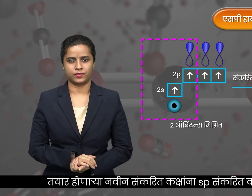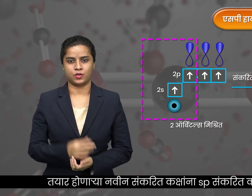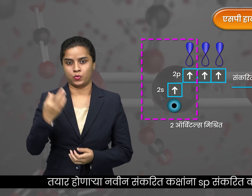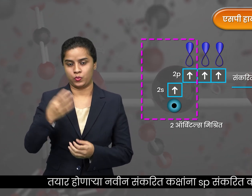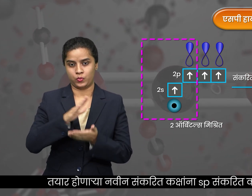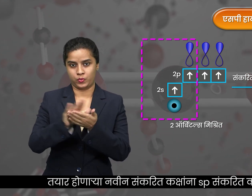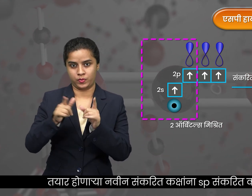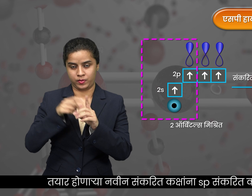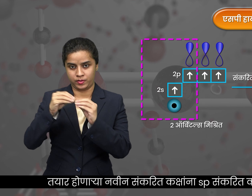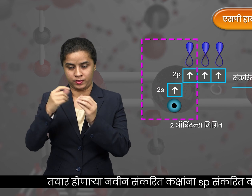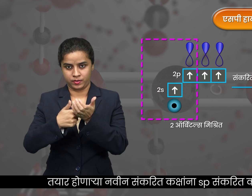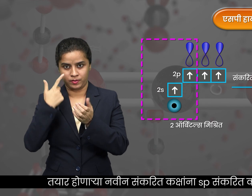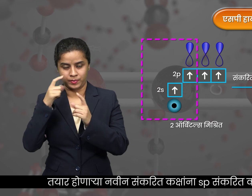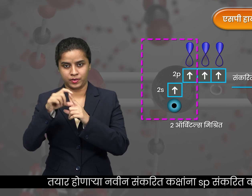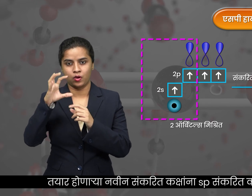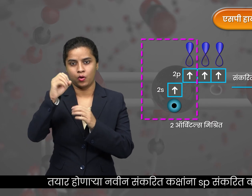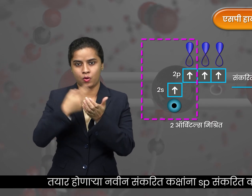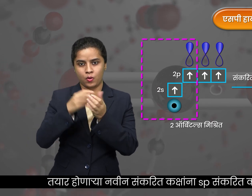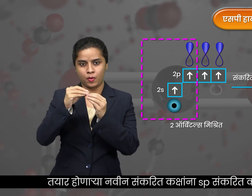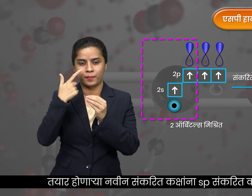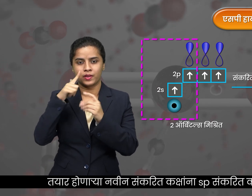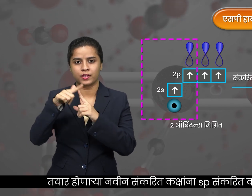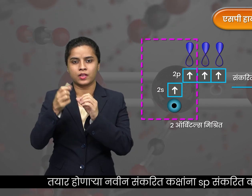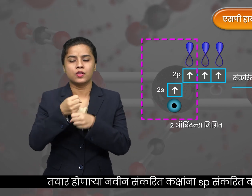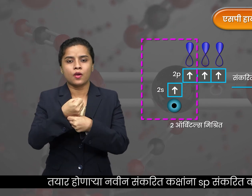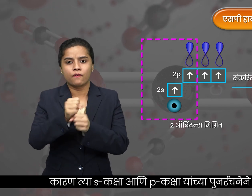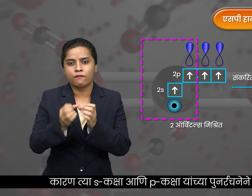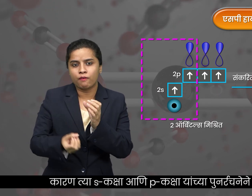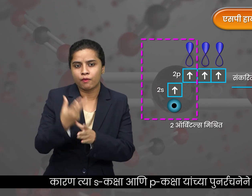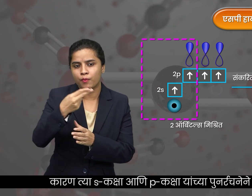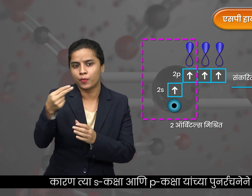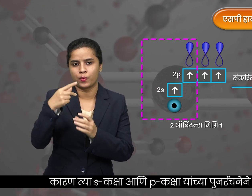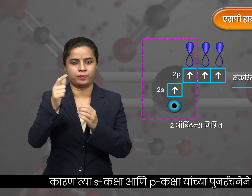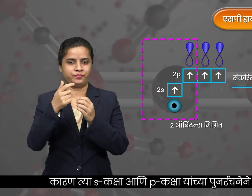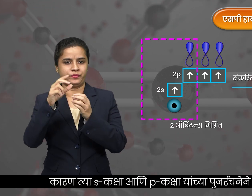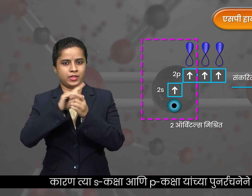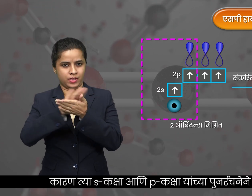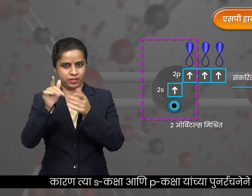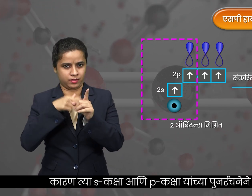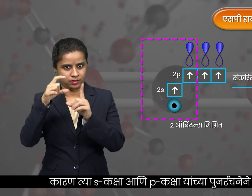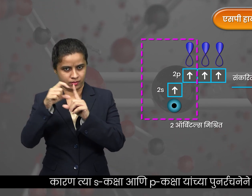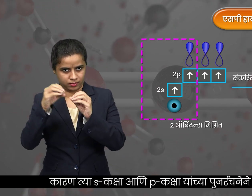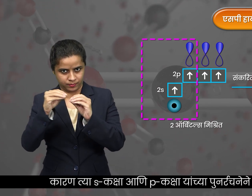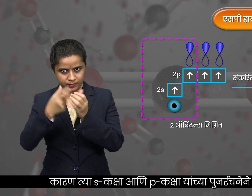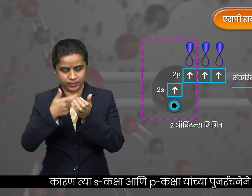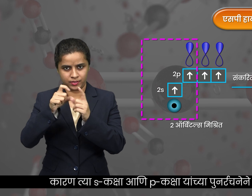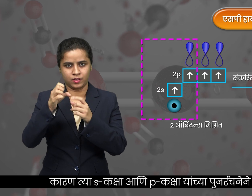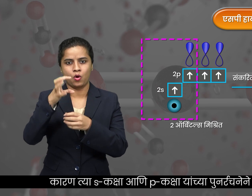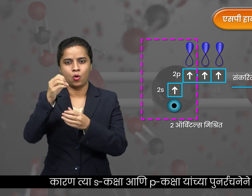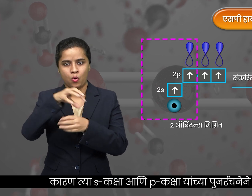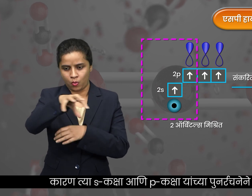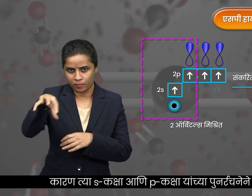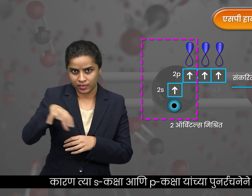तयार होणाऱ्या नवीन संकरित कक्षांना sp संकरित कक्षा म्हणतात, कारण त्या s- कक्षा आणि p- कक्षा